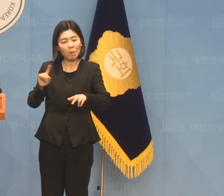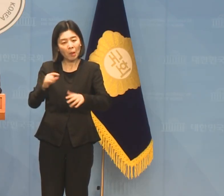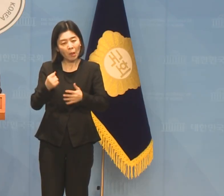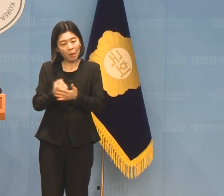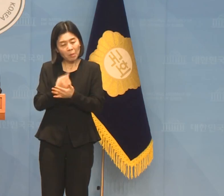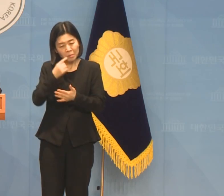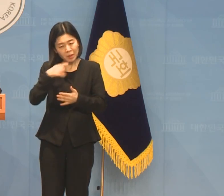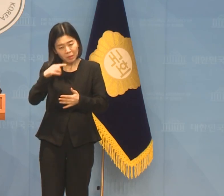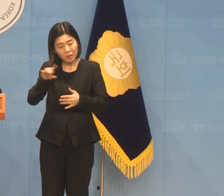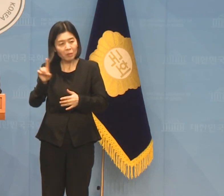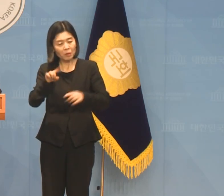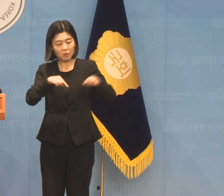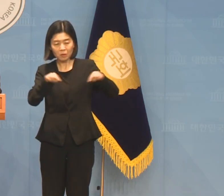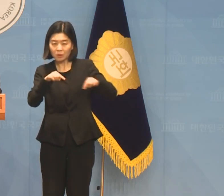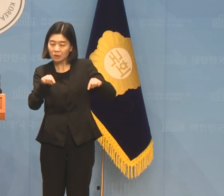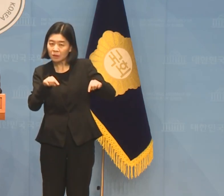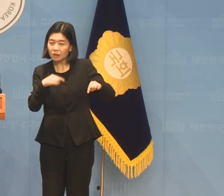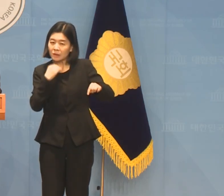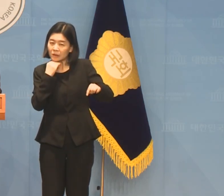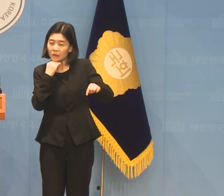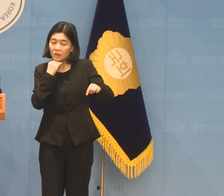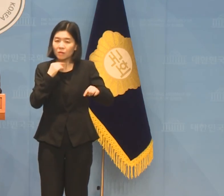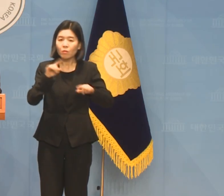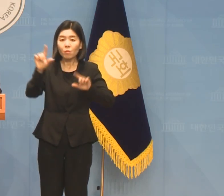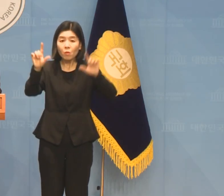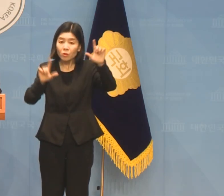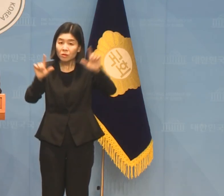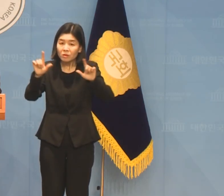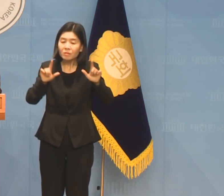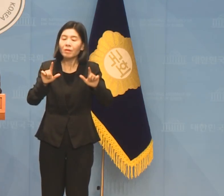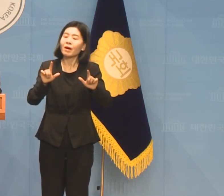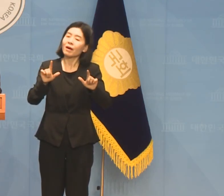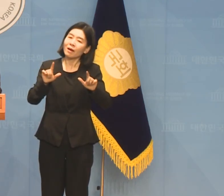정치판을 기웃거리는 모습이 황당하기까지 합니다.